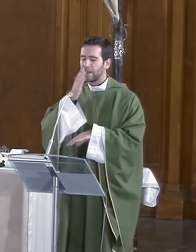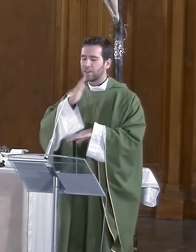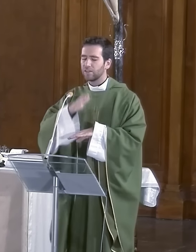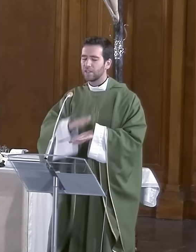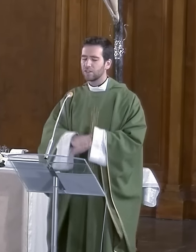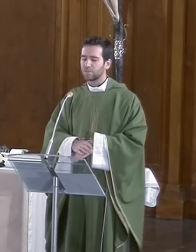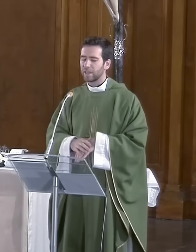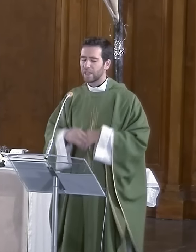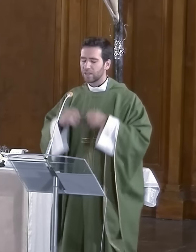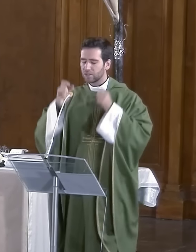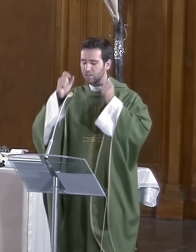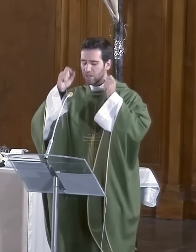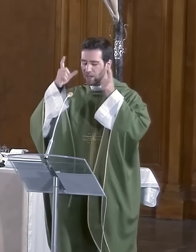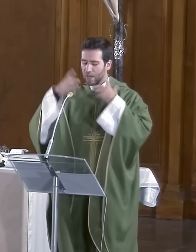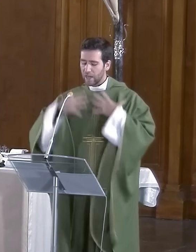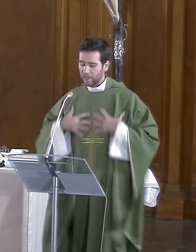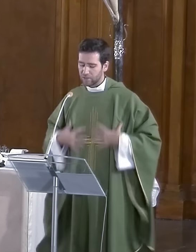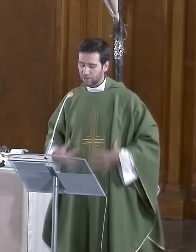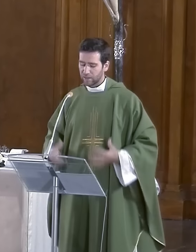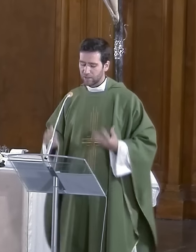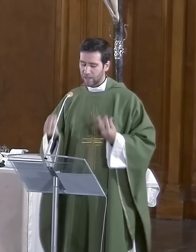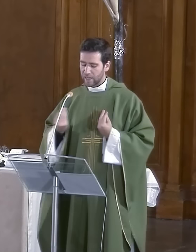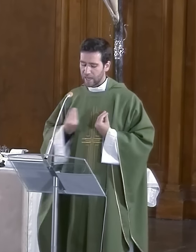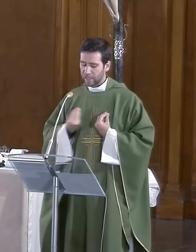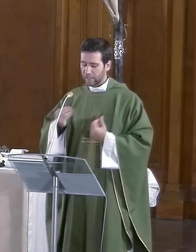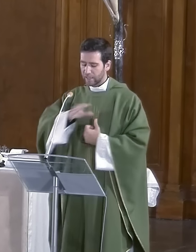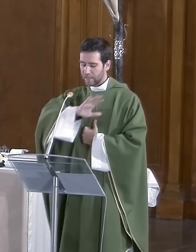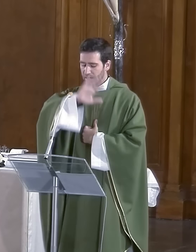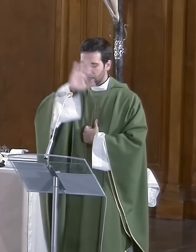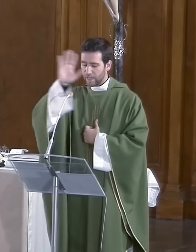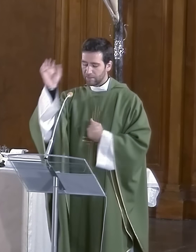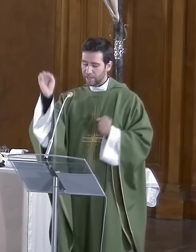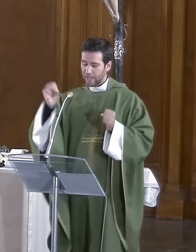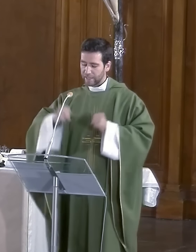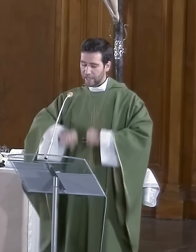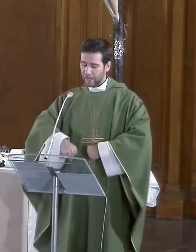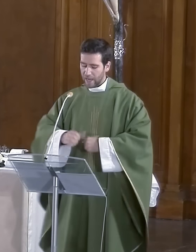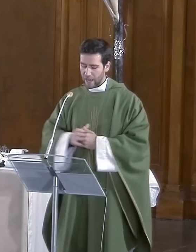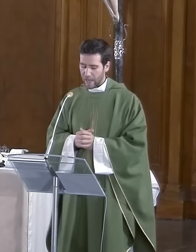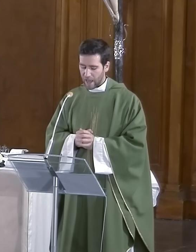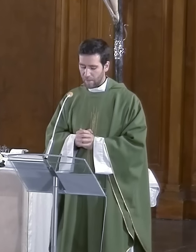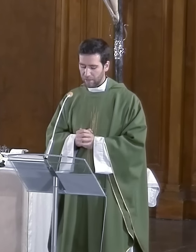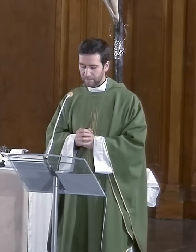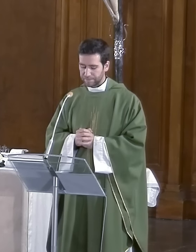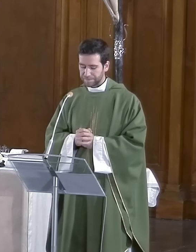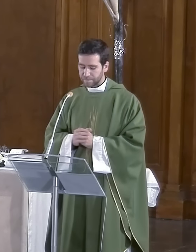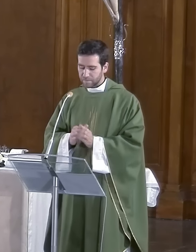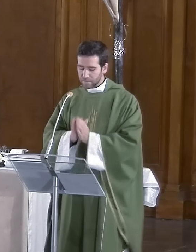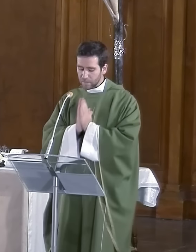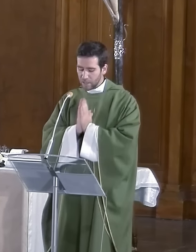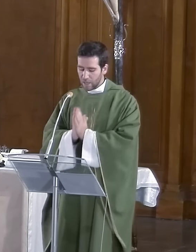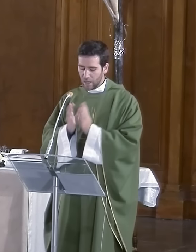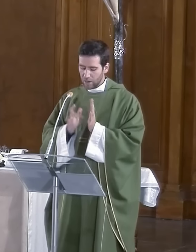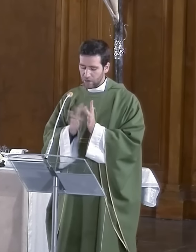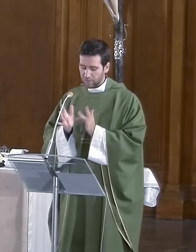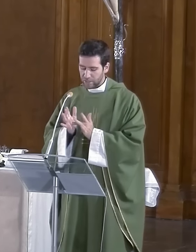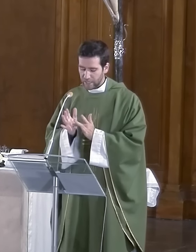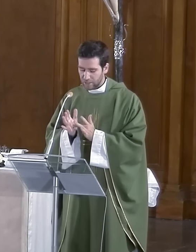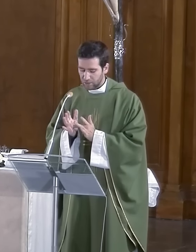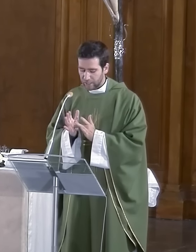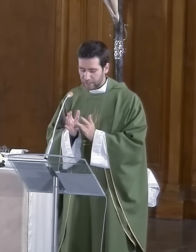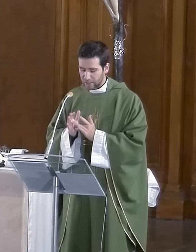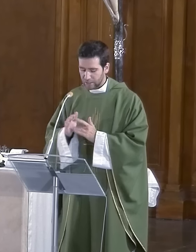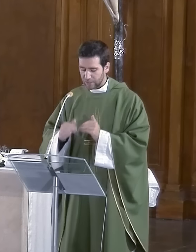el perdón de los pecados, la resurrección de la carne y la vida eterna. Amén. Oremos